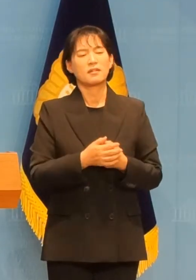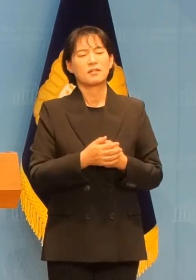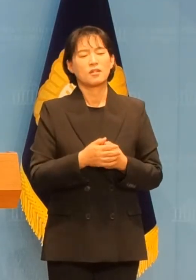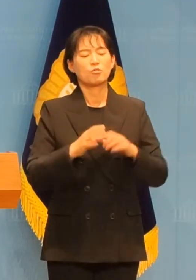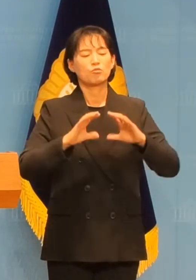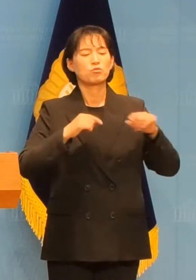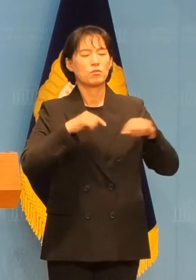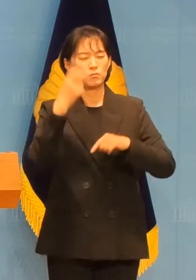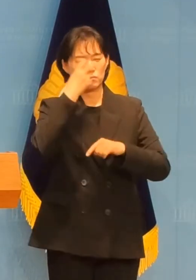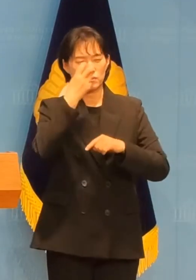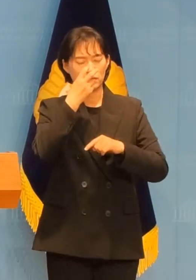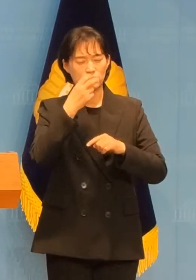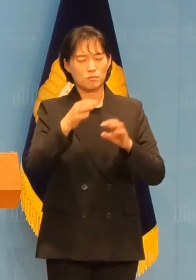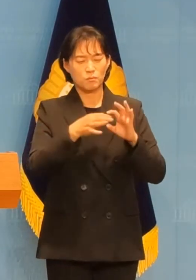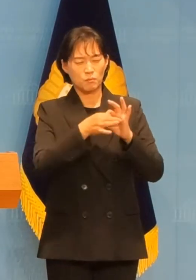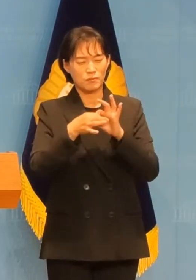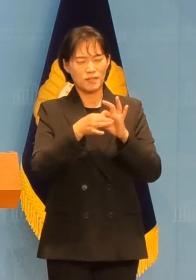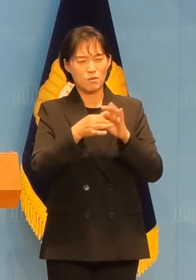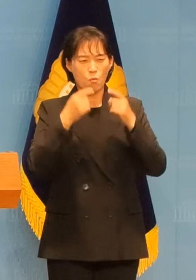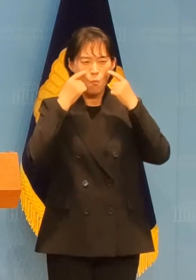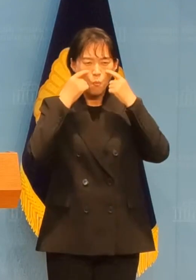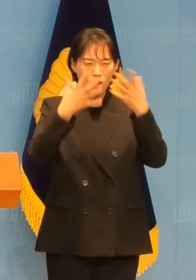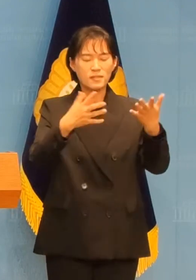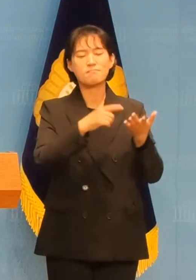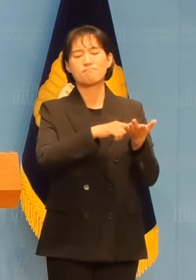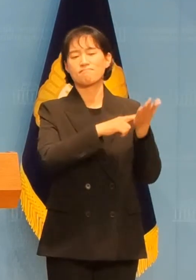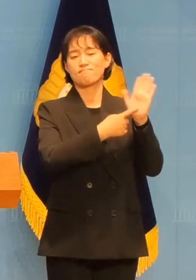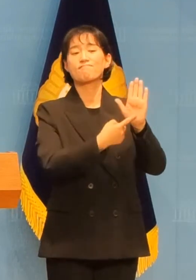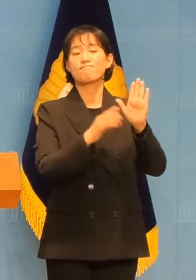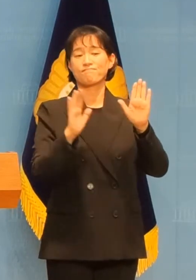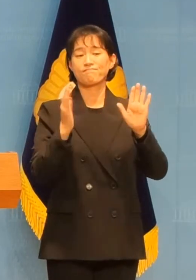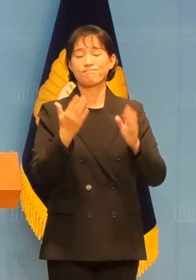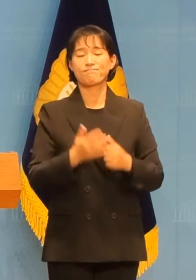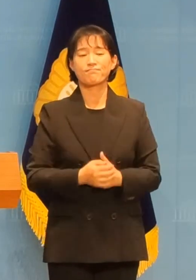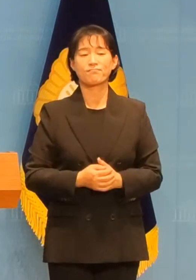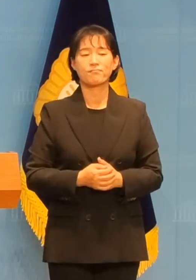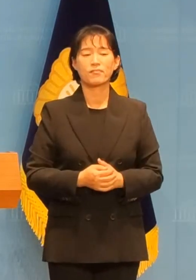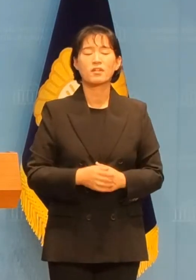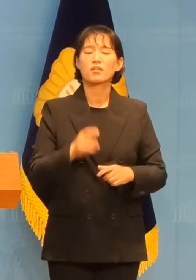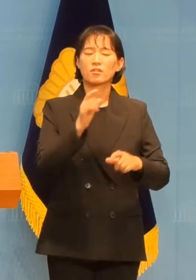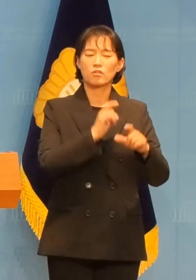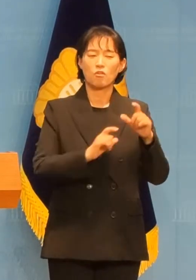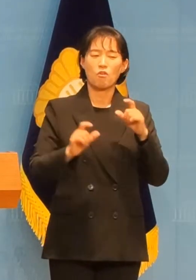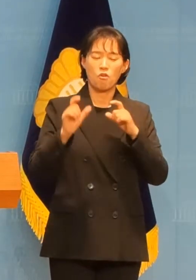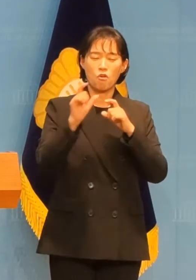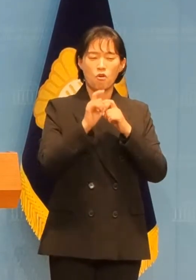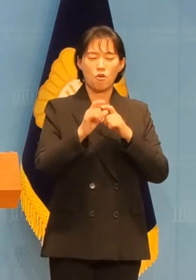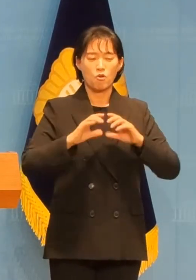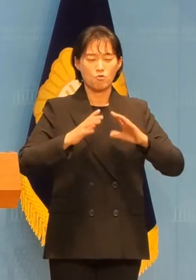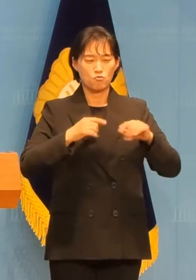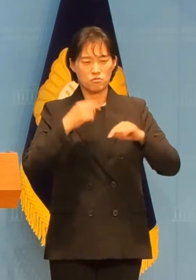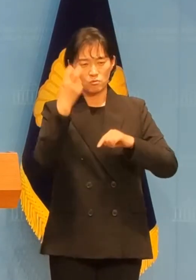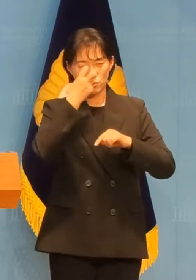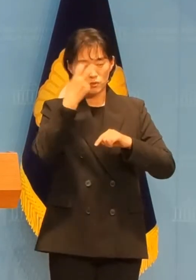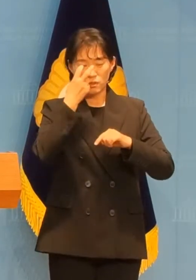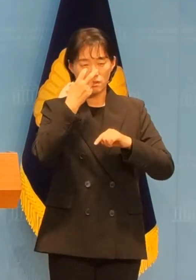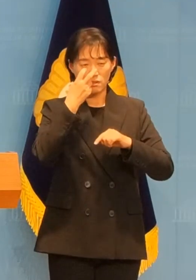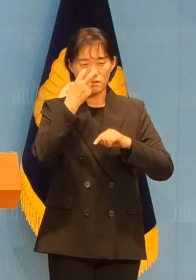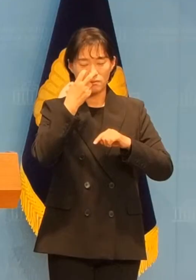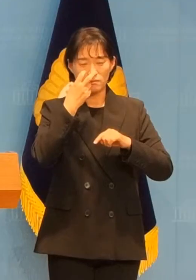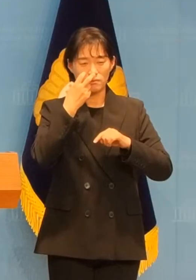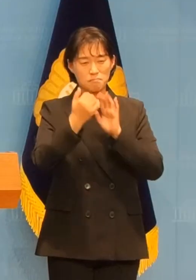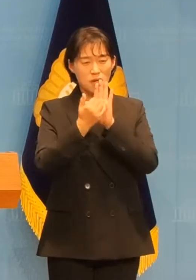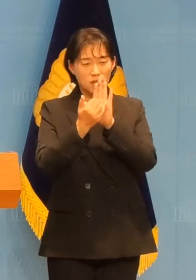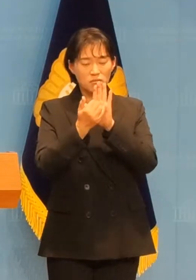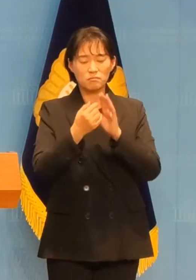통해 명명백백히 밝히면 될 일입니다. 더욱더 국정조사를 마다할 이유가